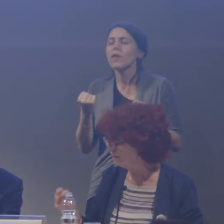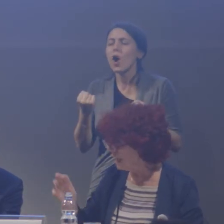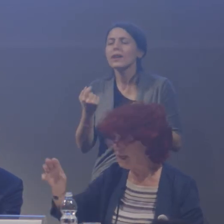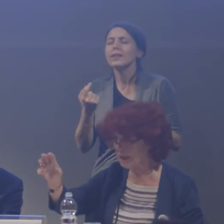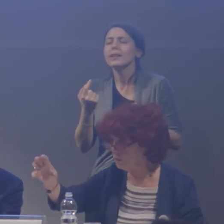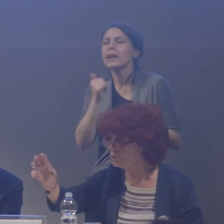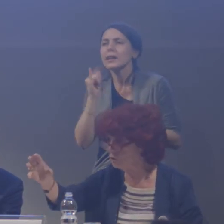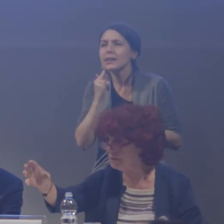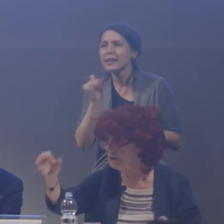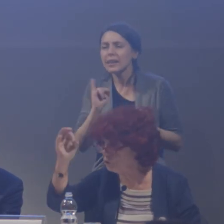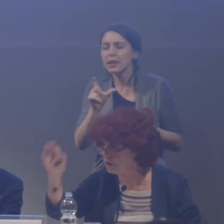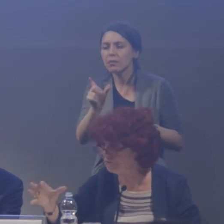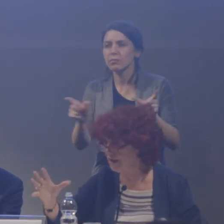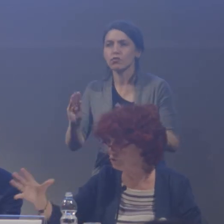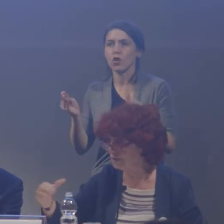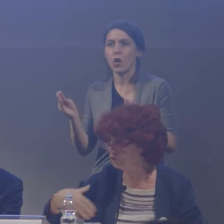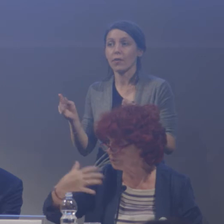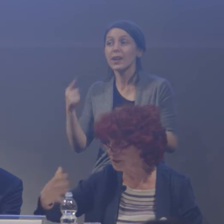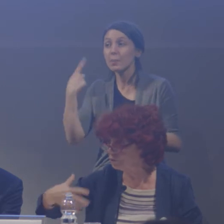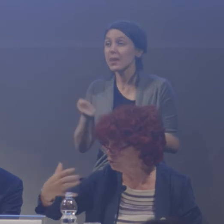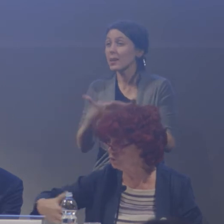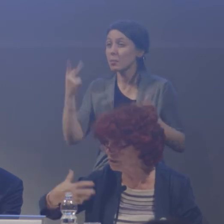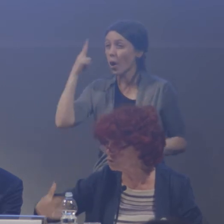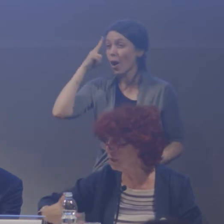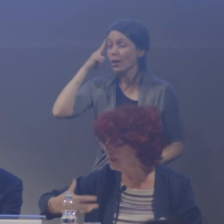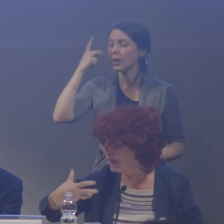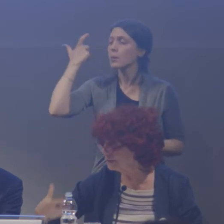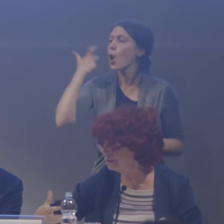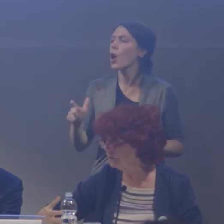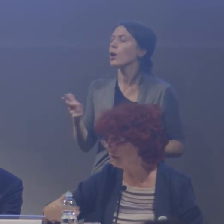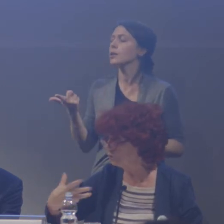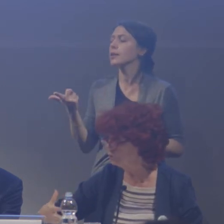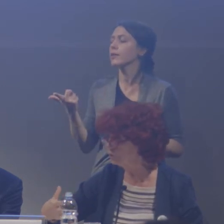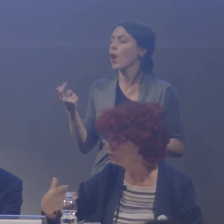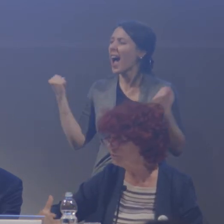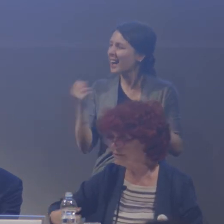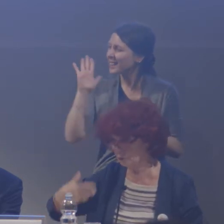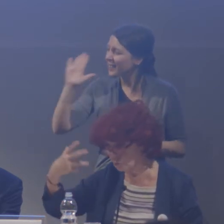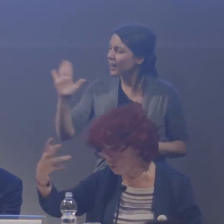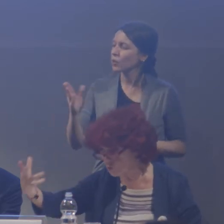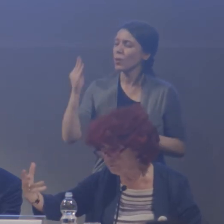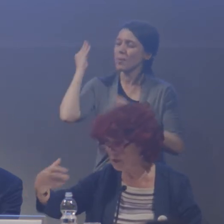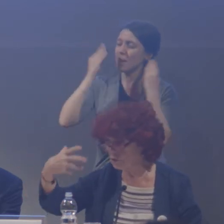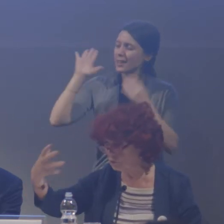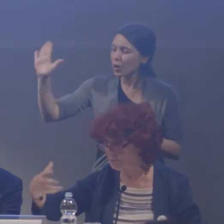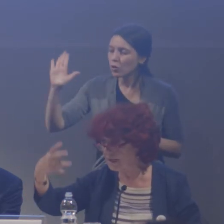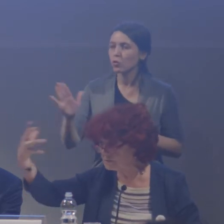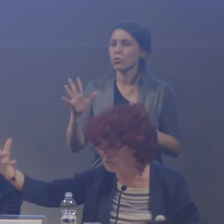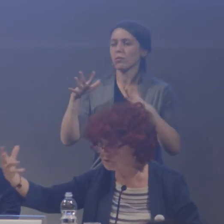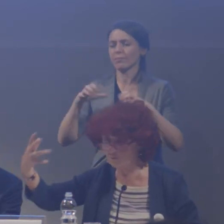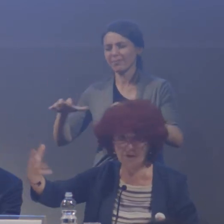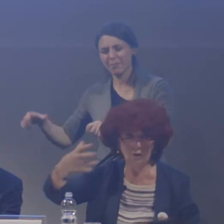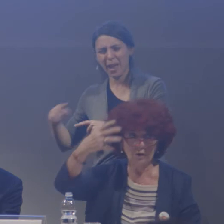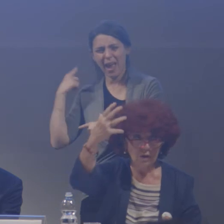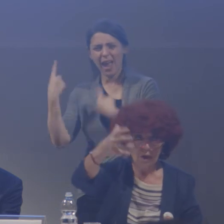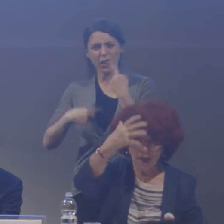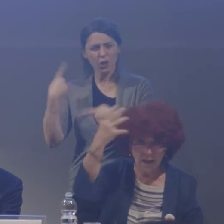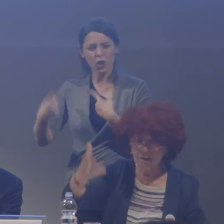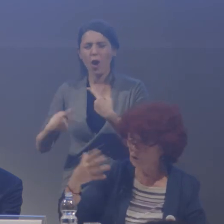giovani. Anche questo è un elemento che va ricordato, perché tutta la sua attività, tutto il suo pensiero, tutto il suo impegno, che non ha mai smesso